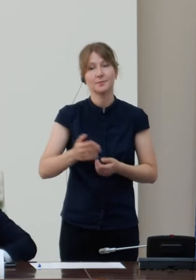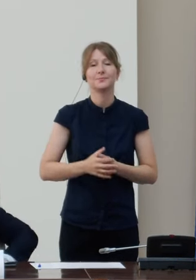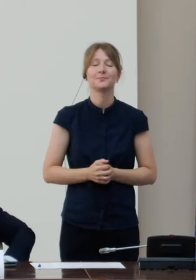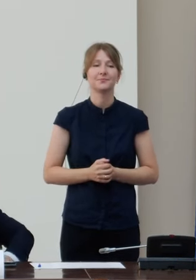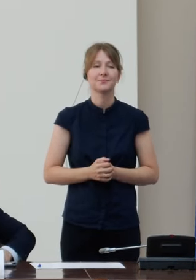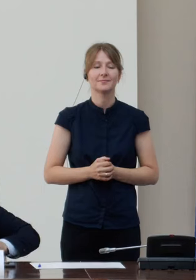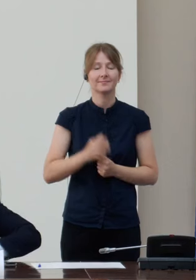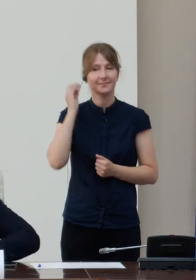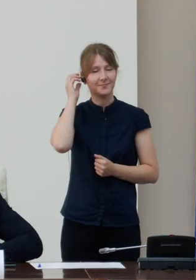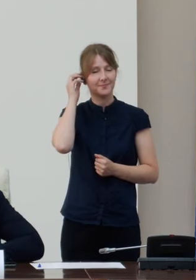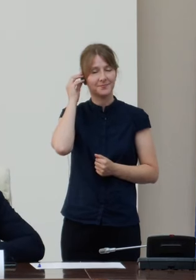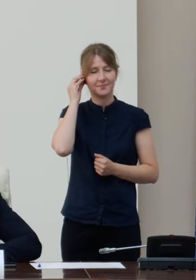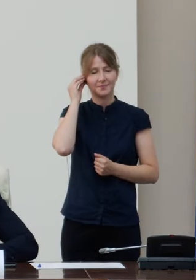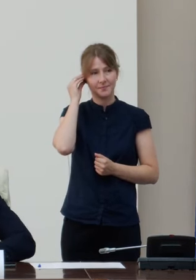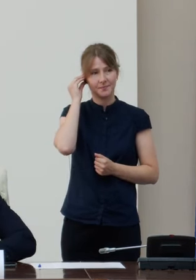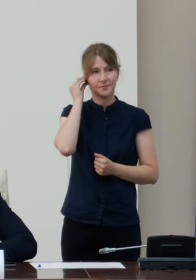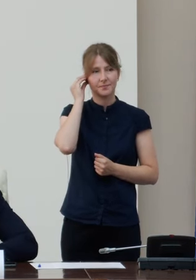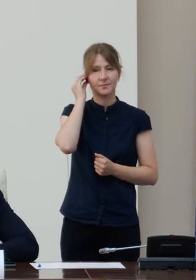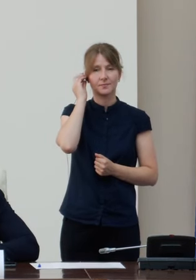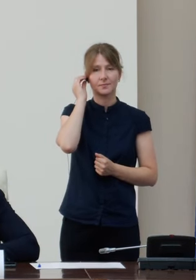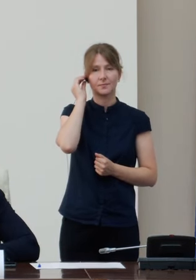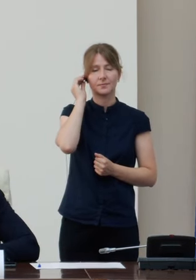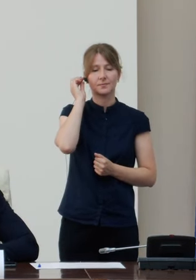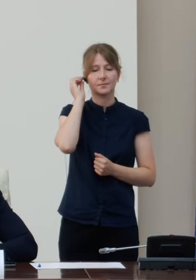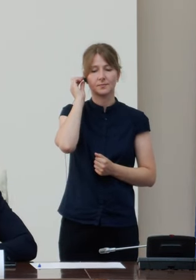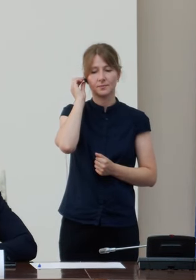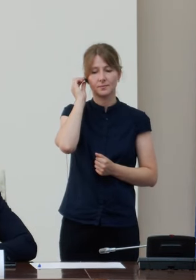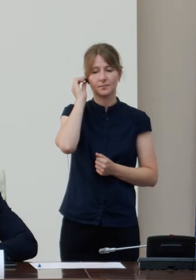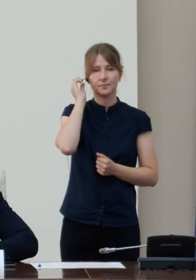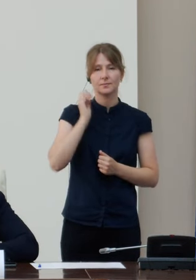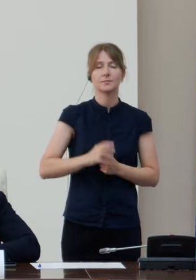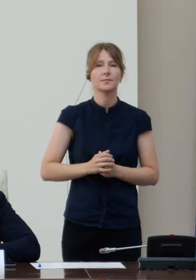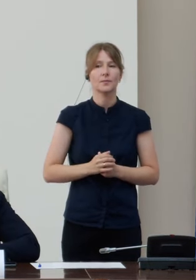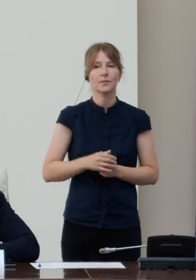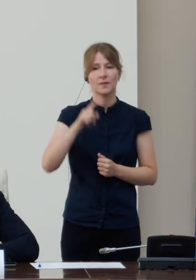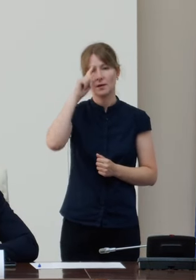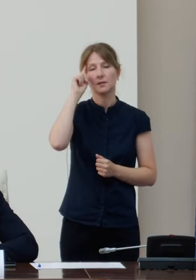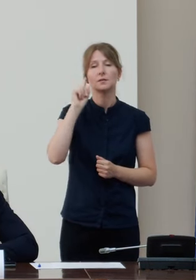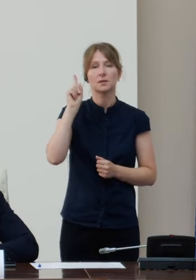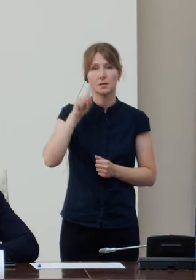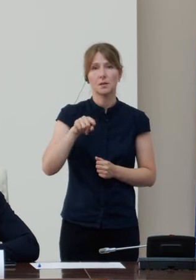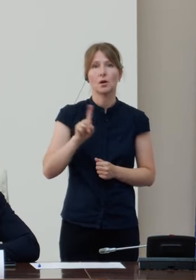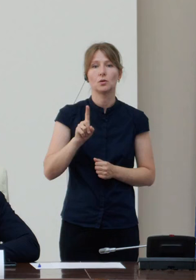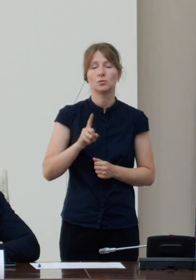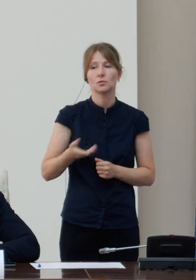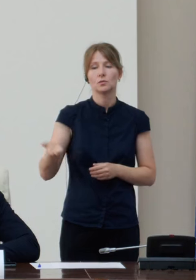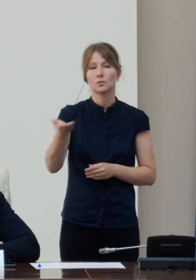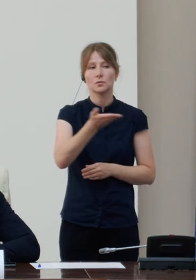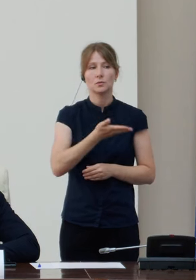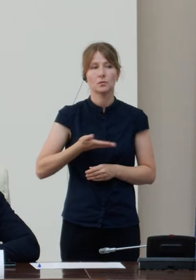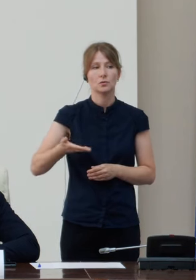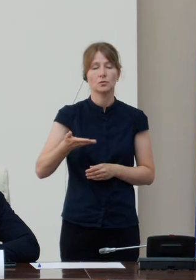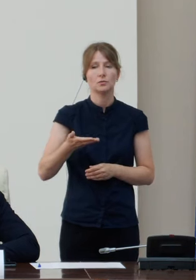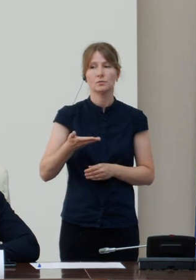English. Asta este tot, restul va fi în engleză. Știm cu toții că piatra de temelie a oricărui sistem sunt resursele